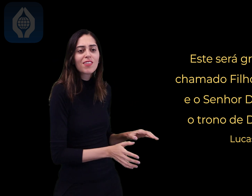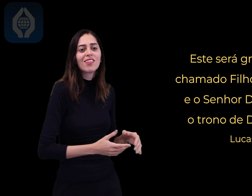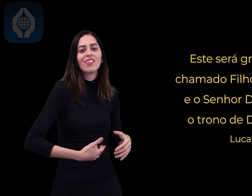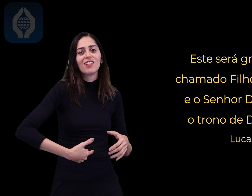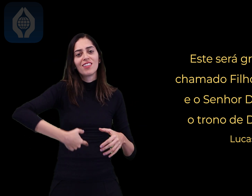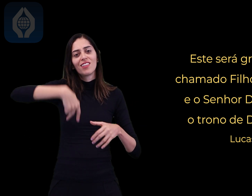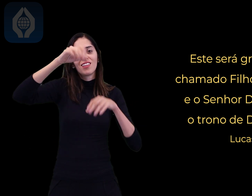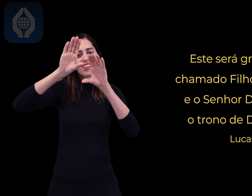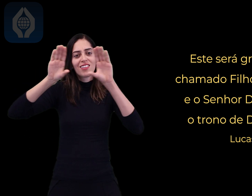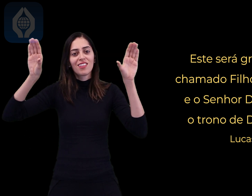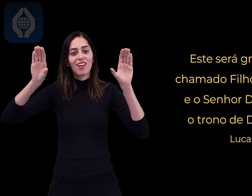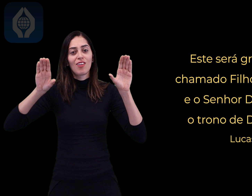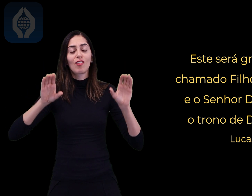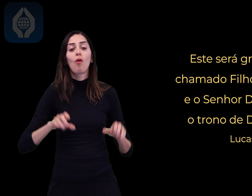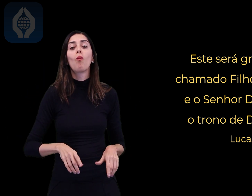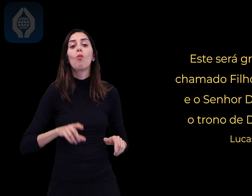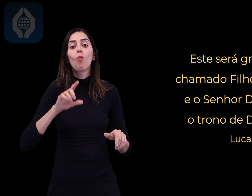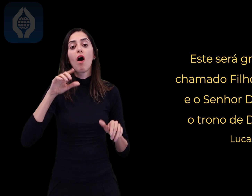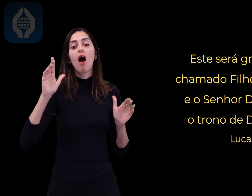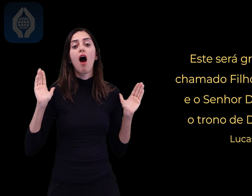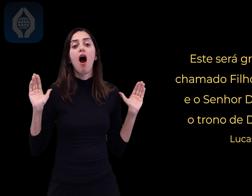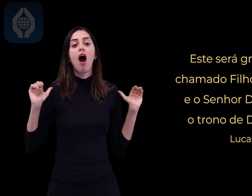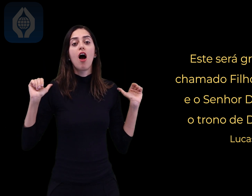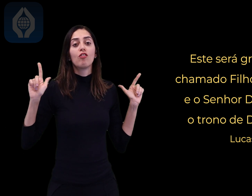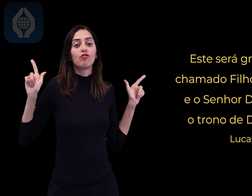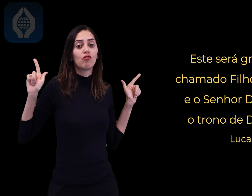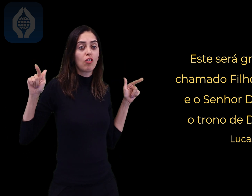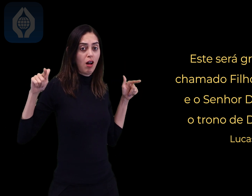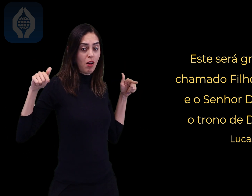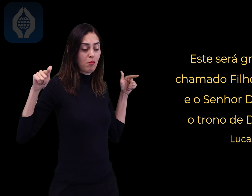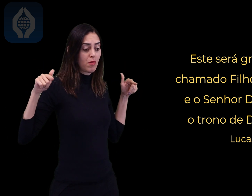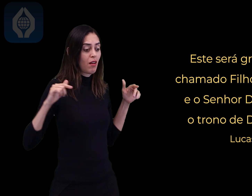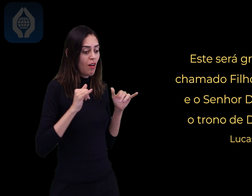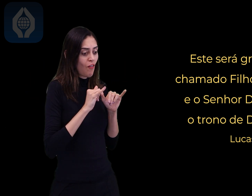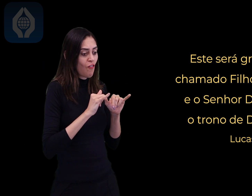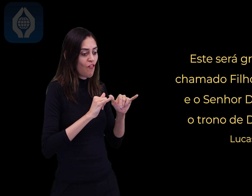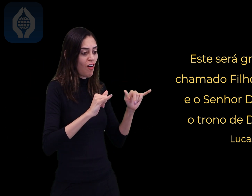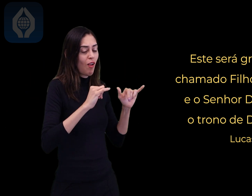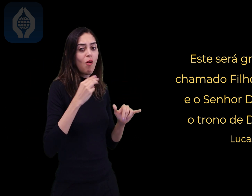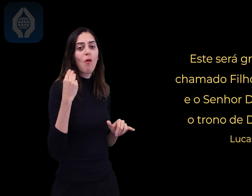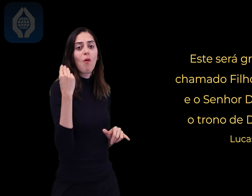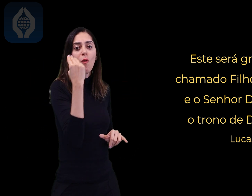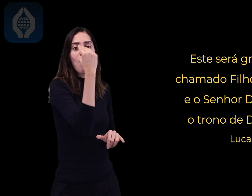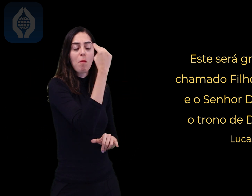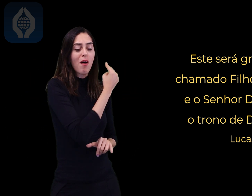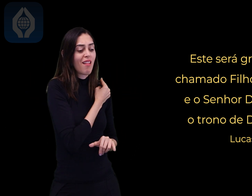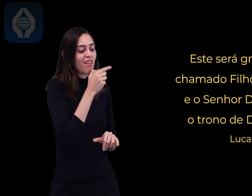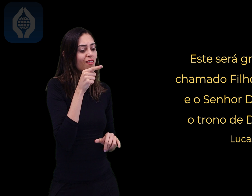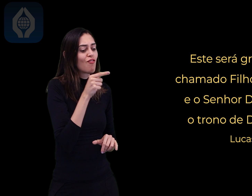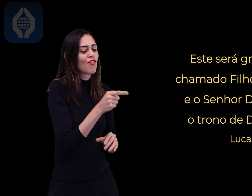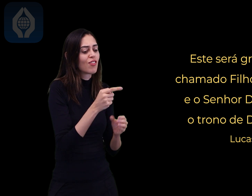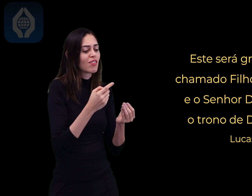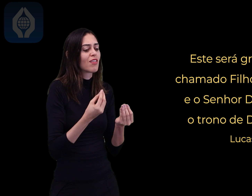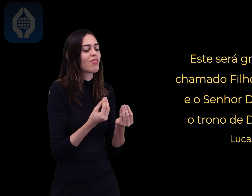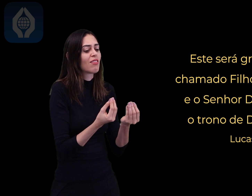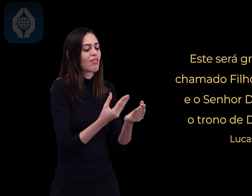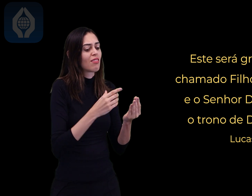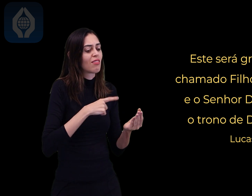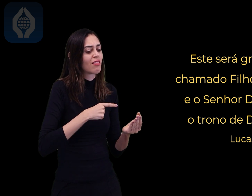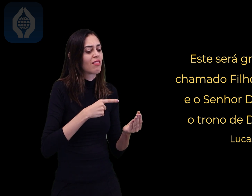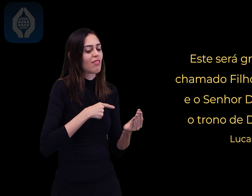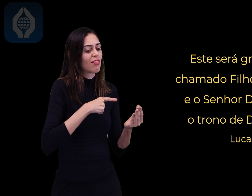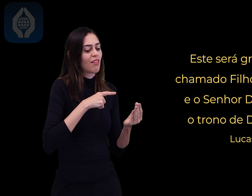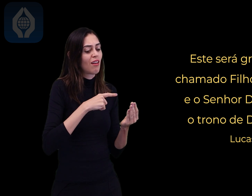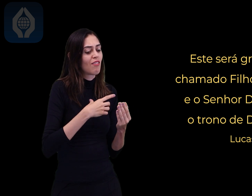sobre o futuro do seu filho. Em Lucas 1:32, o filho de Maria não seria apenas seu filho, mas também seria